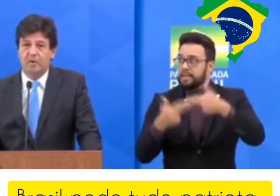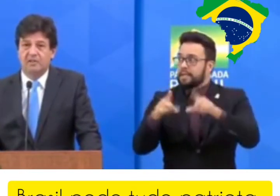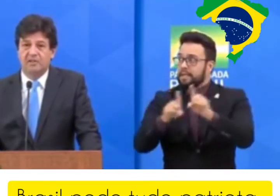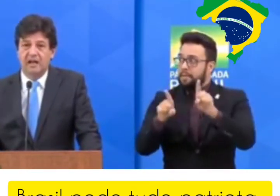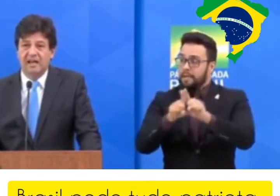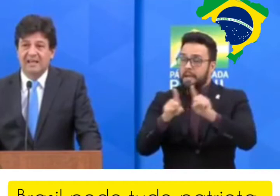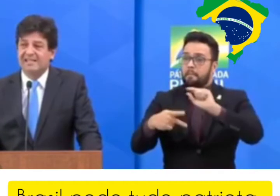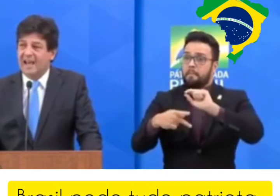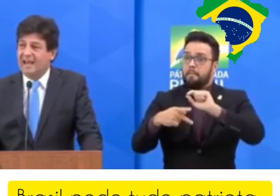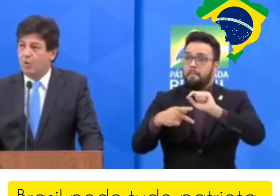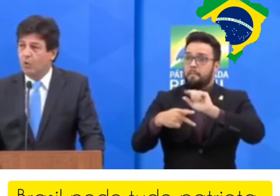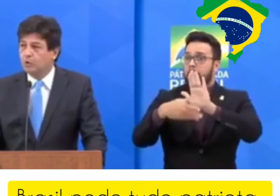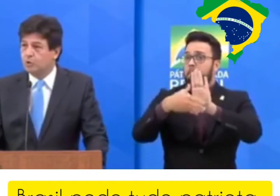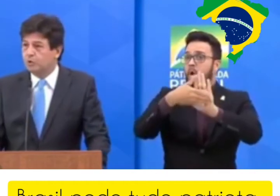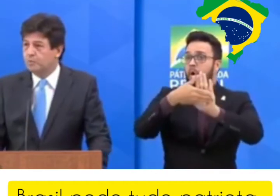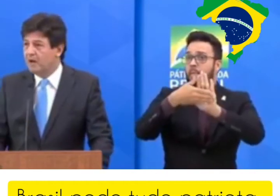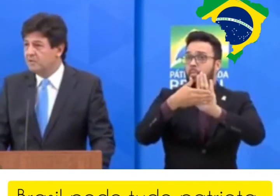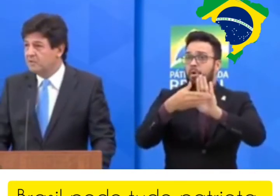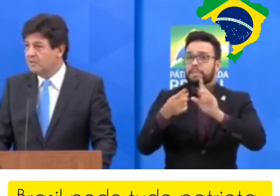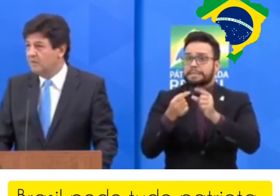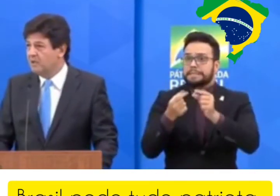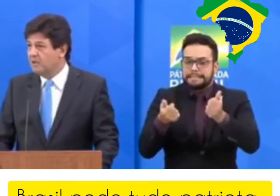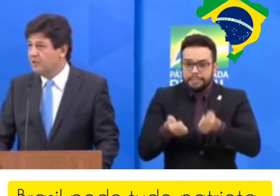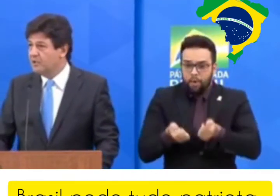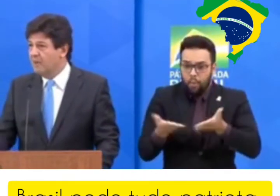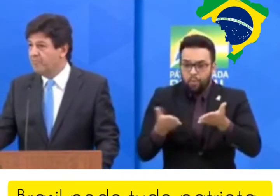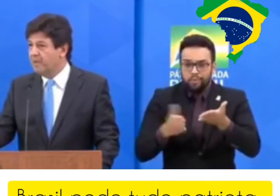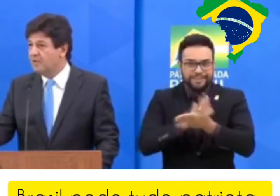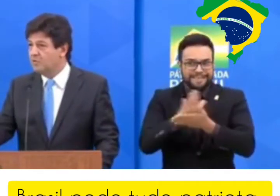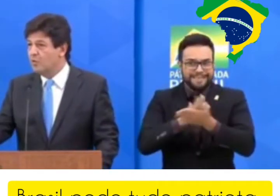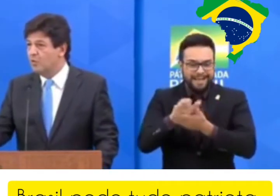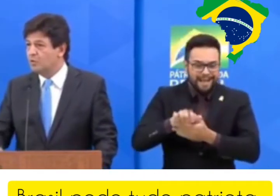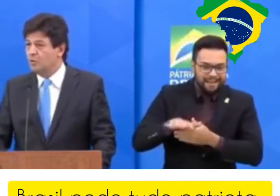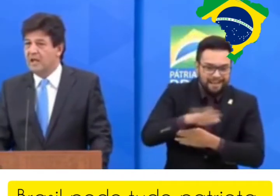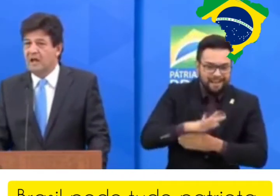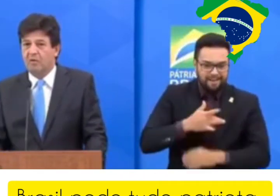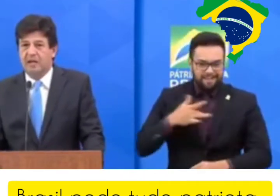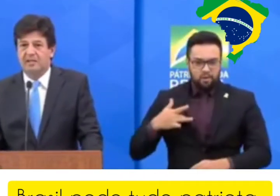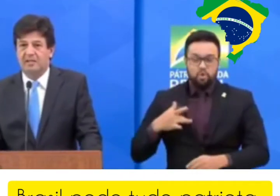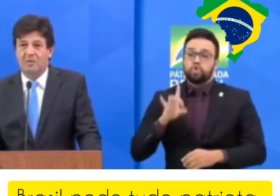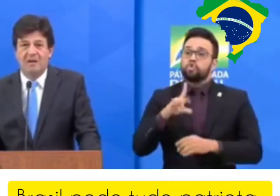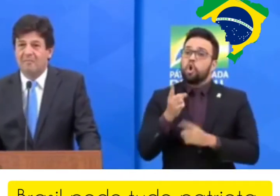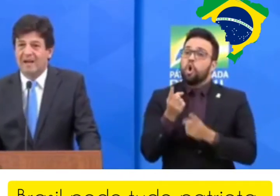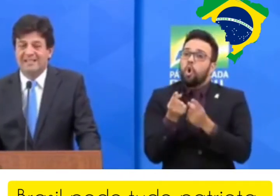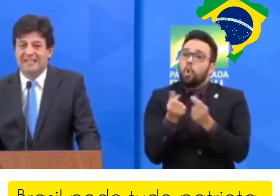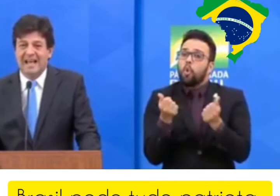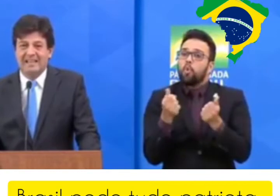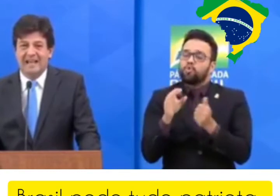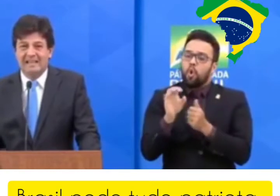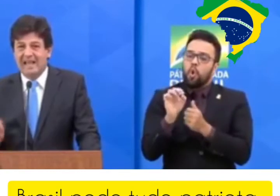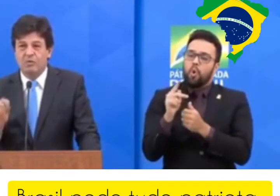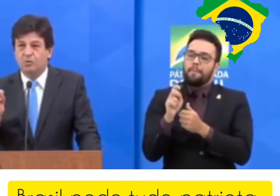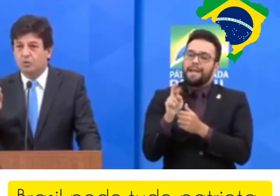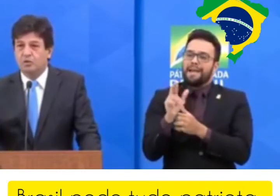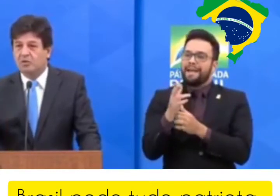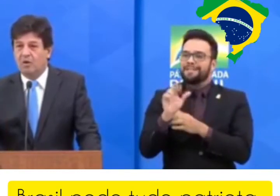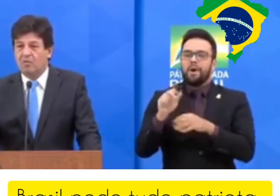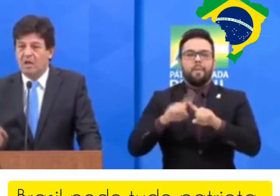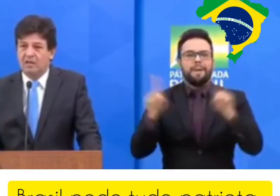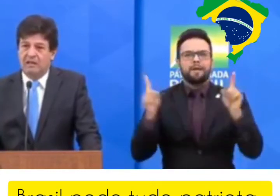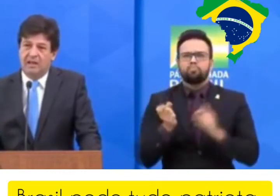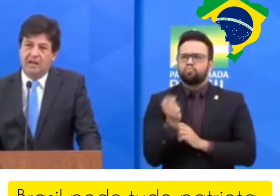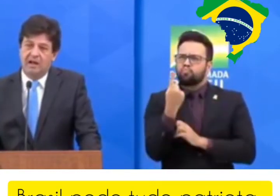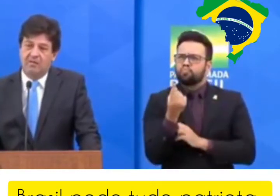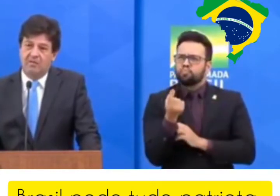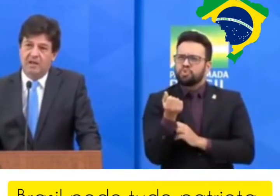sua proposta sem custos para o sistema de saúde, apenas o custo da operação, mas nada, nenhum